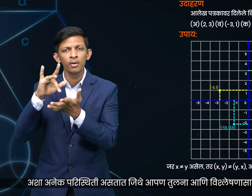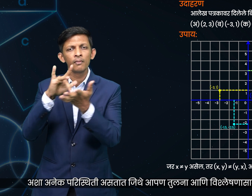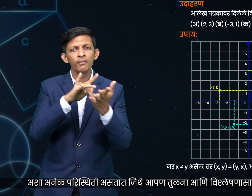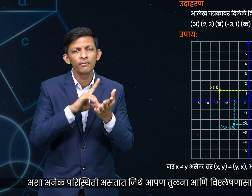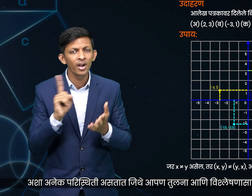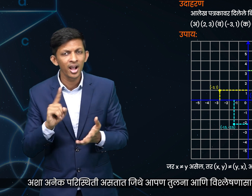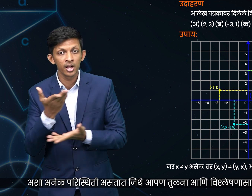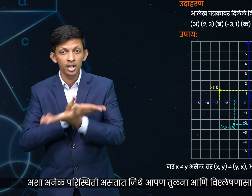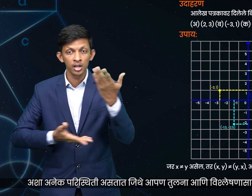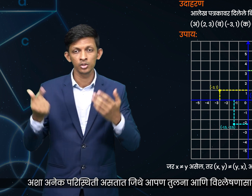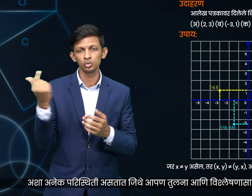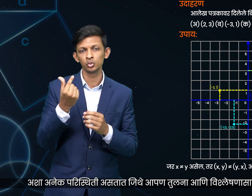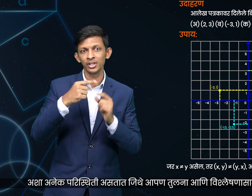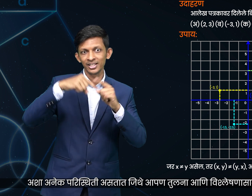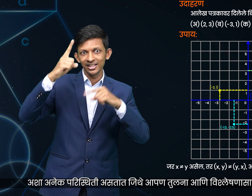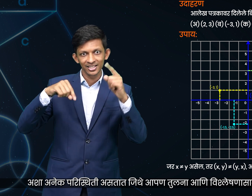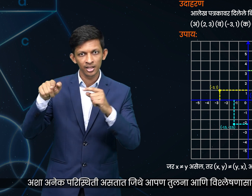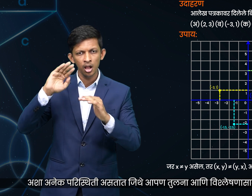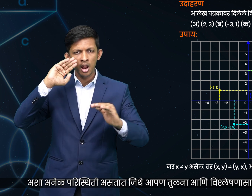आणि विश्लेषणासाठी आलेख वापरू शकतो.